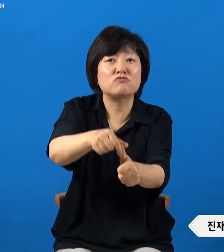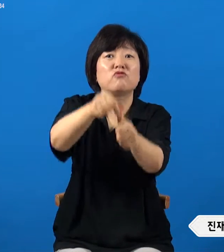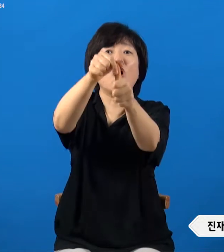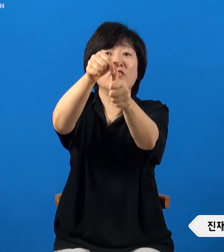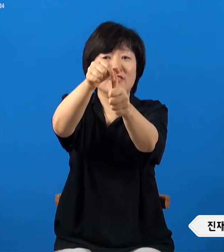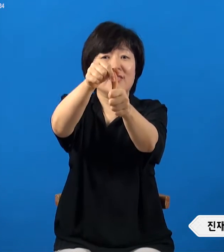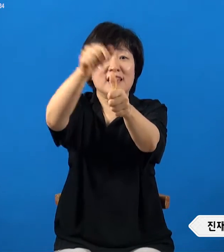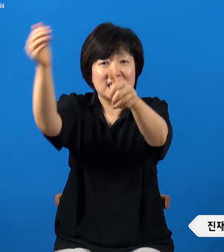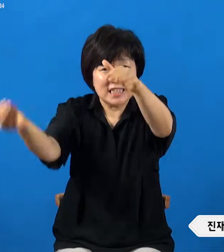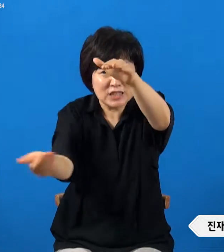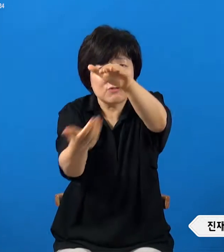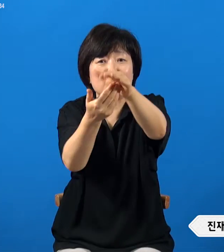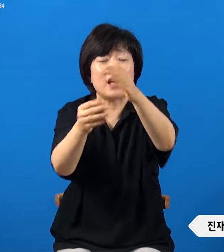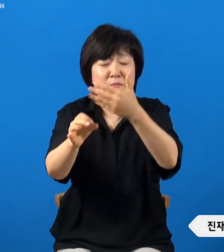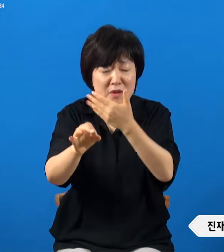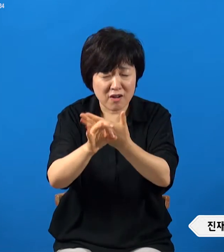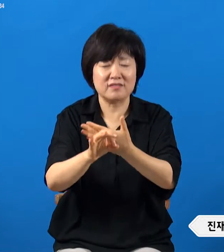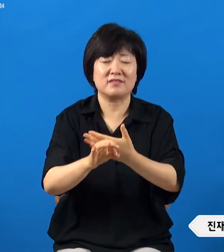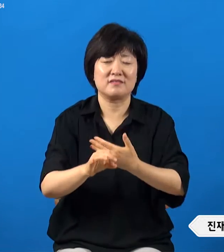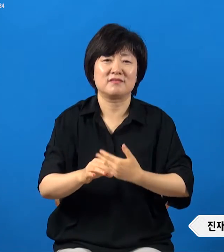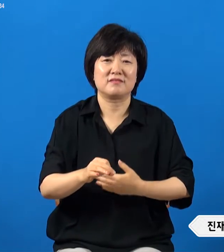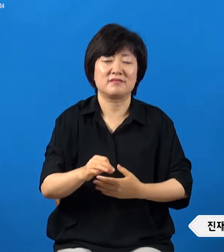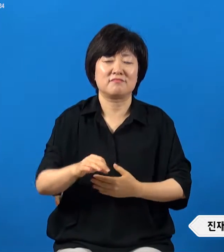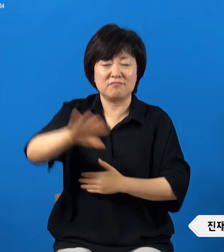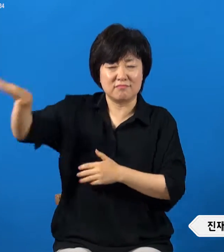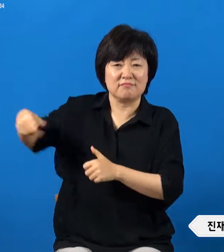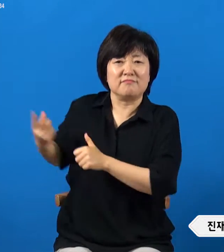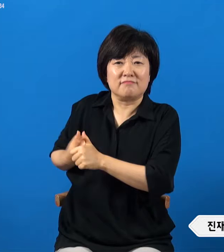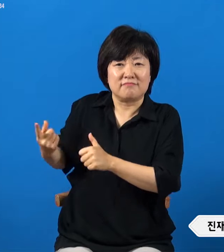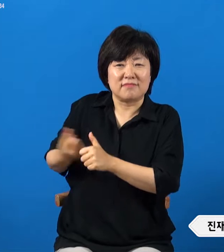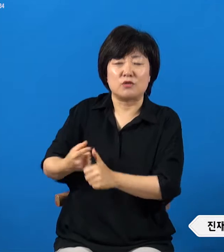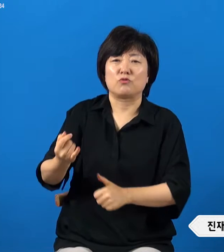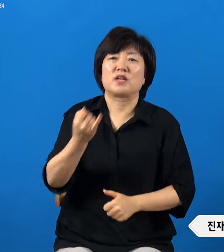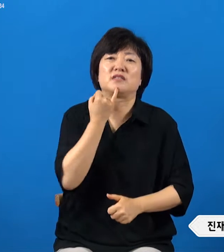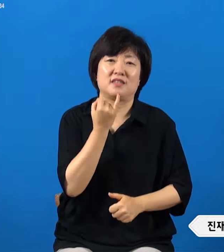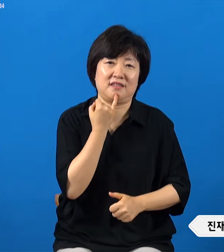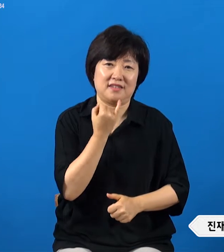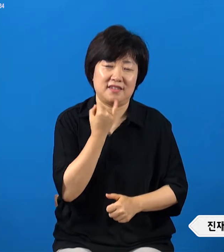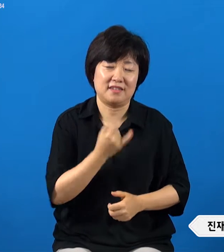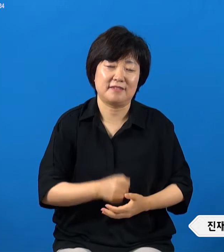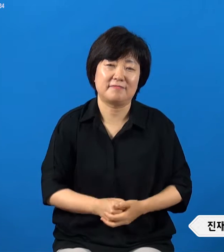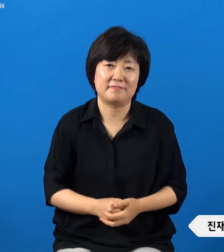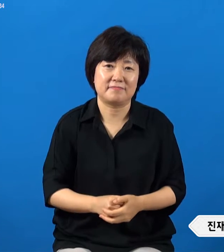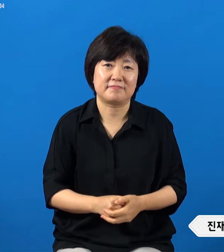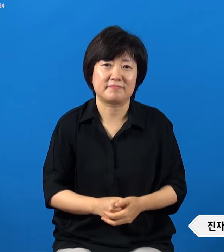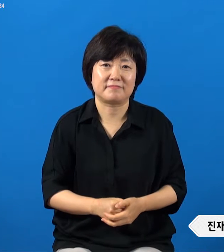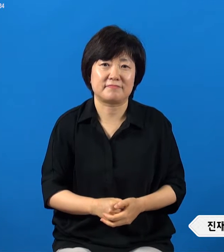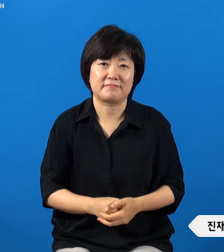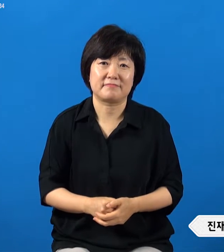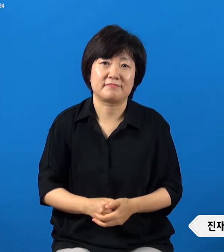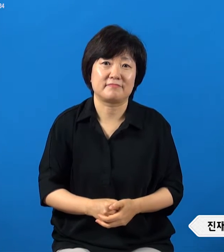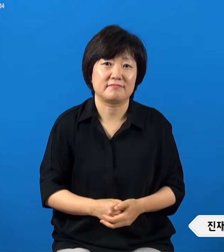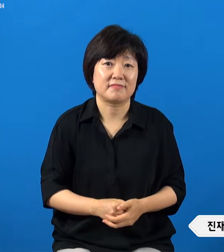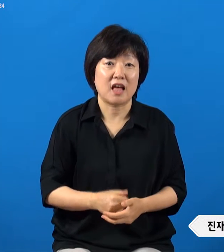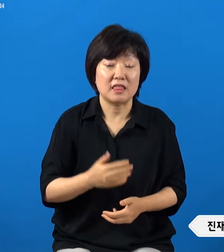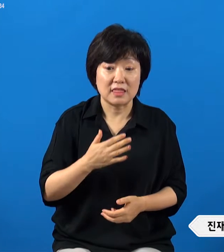it, 그렇게 하라고 하십시오. 내가 대답하지